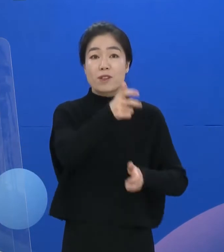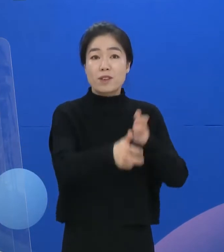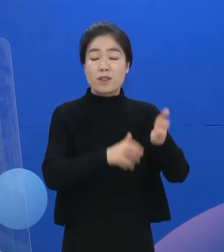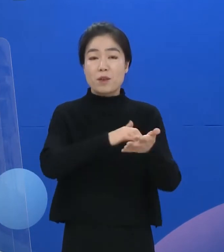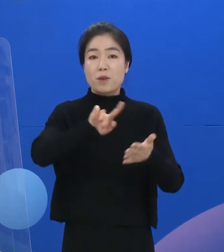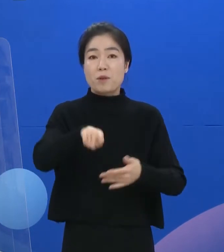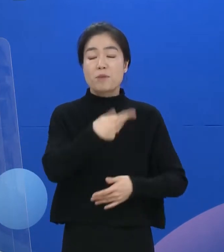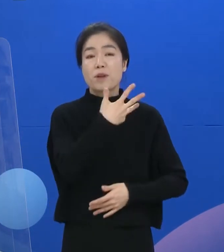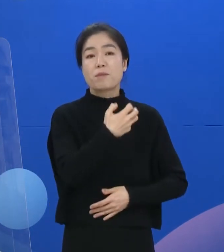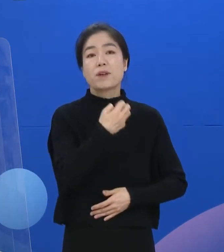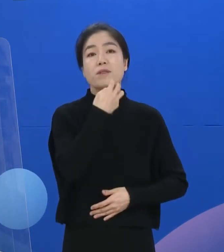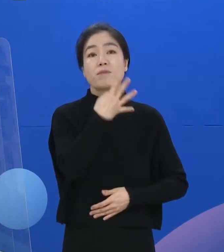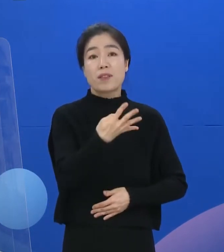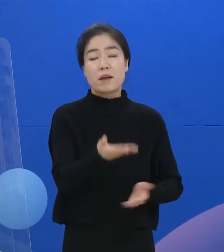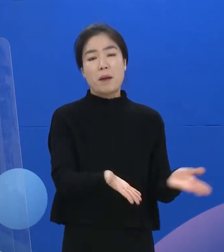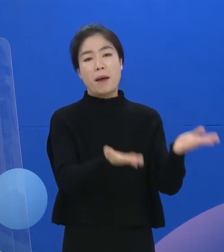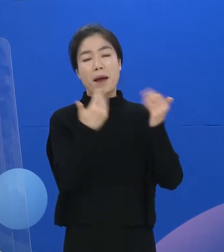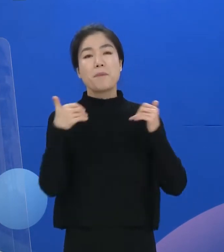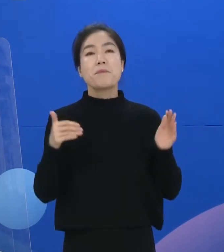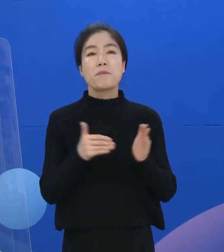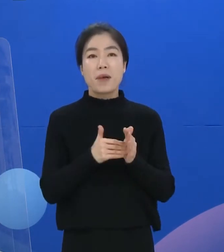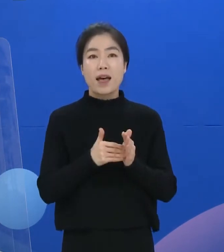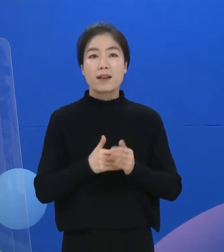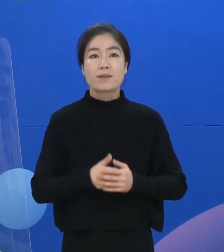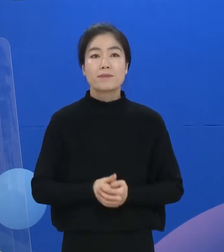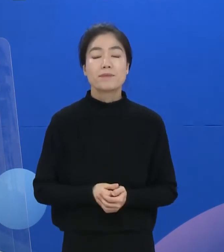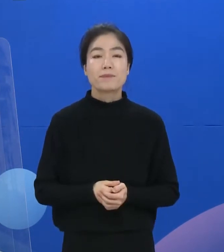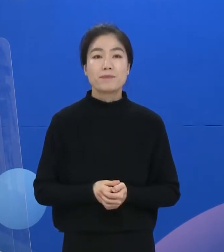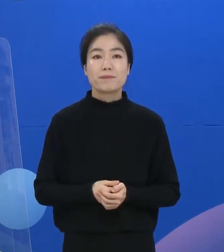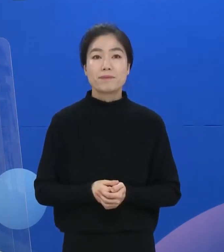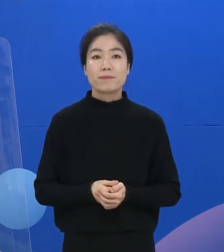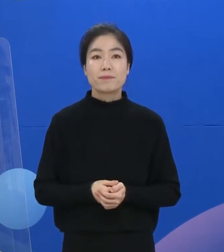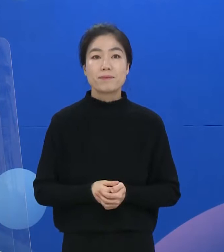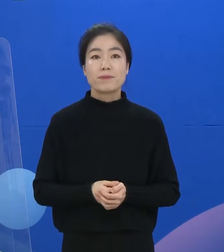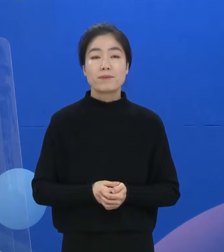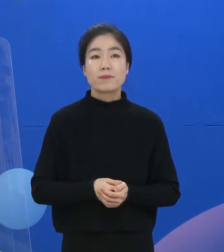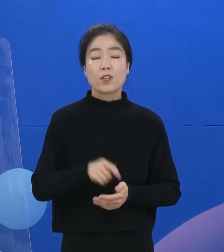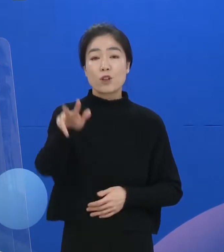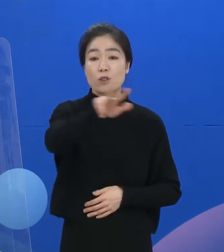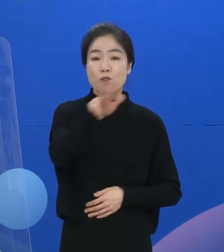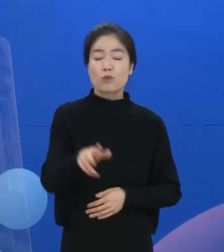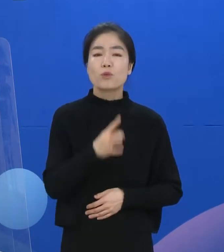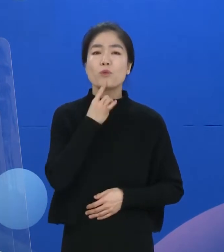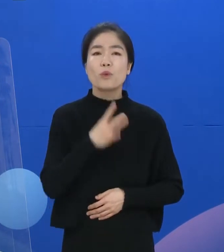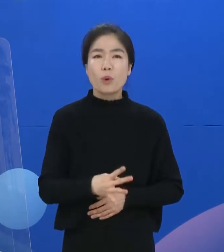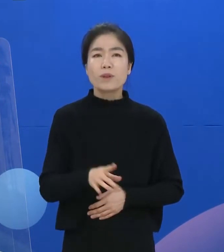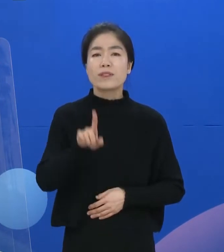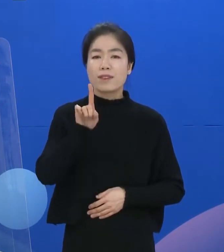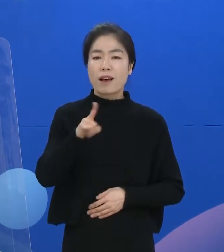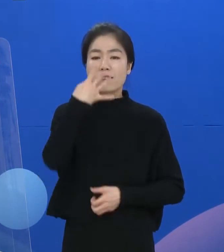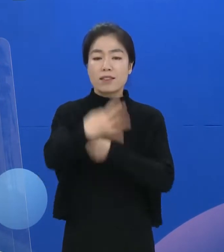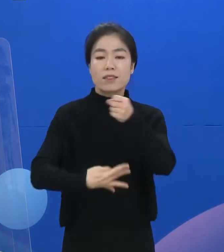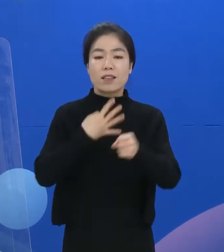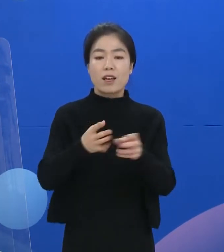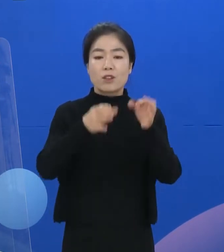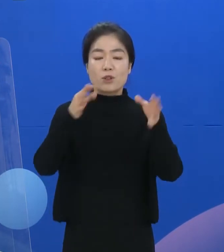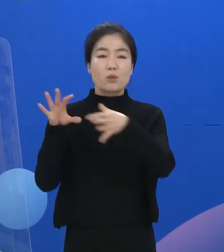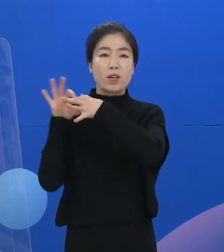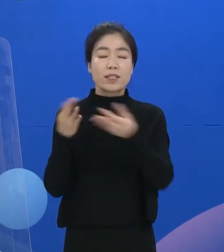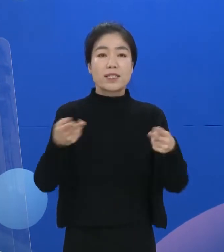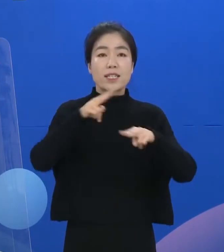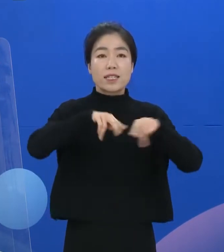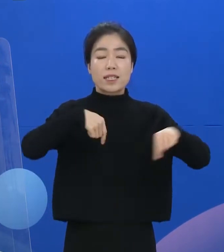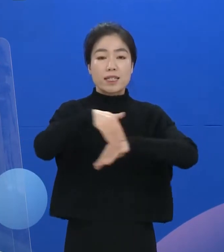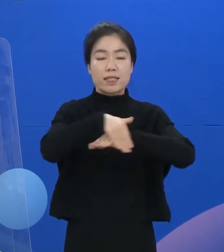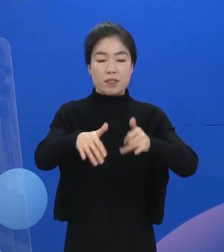성장 동력이 되고 시민들의 삶의 질을 높이는 국책사업 또 184게 나 유치했습니다